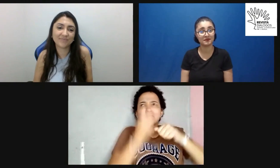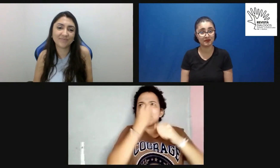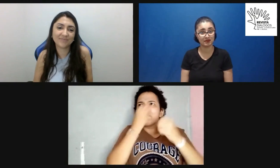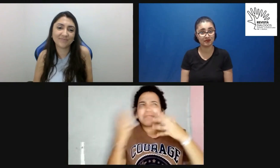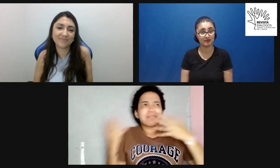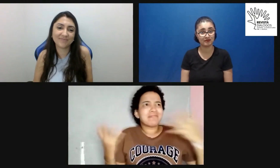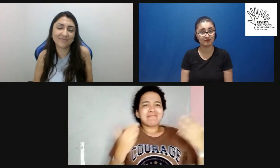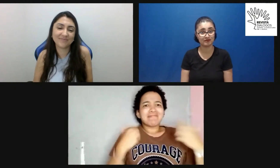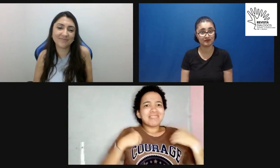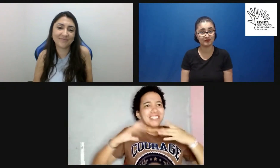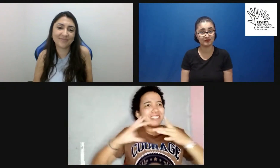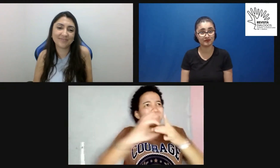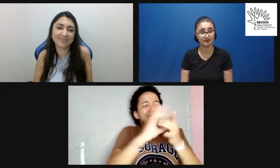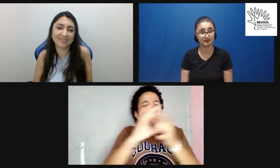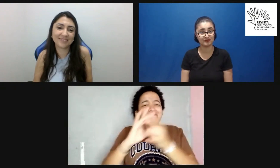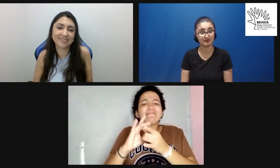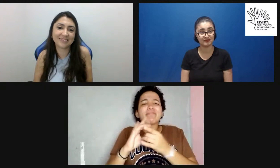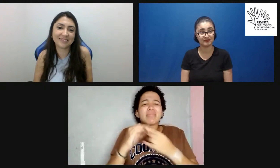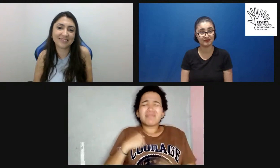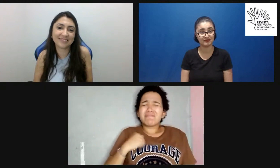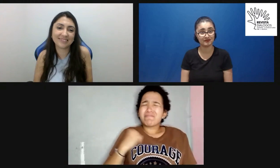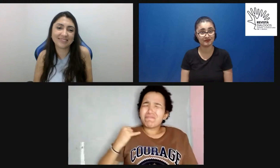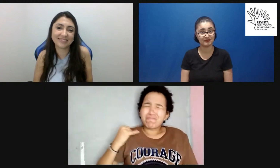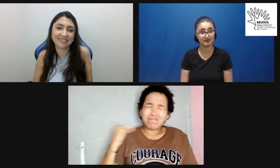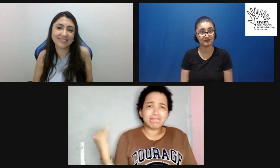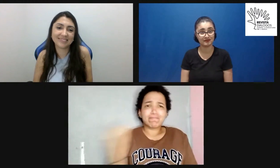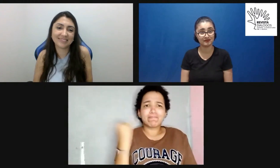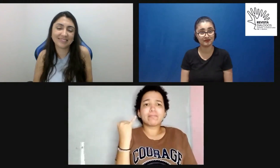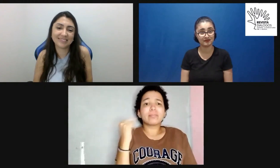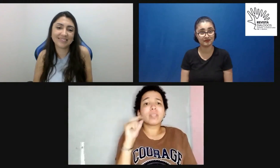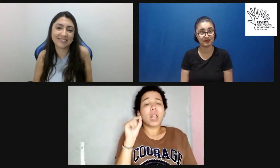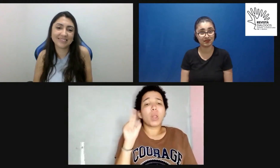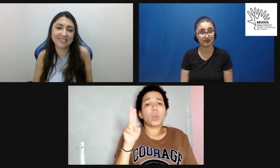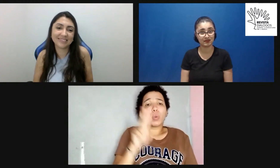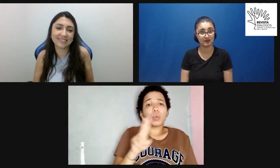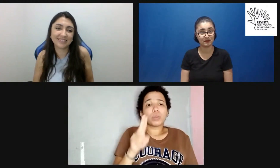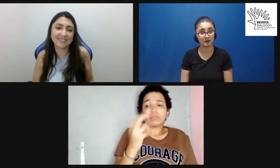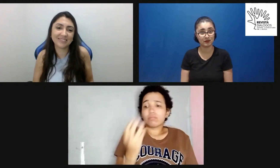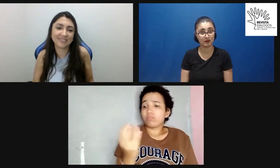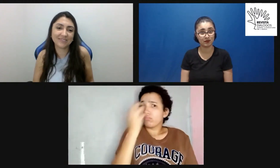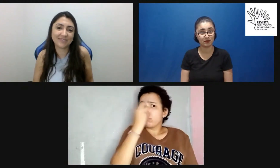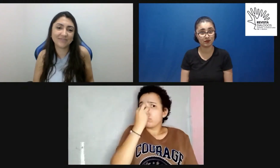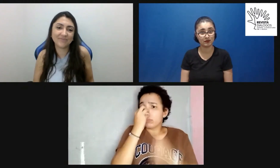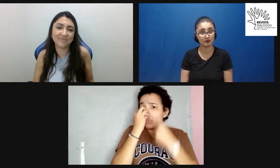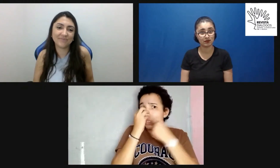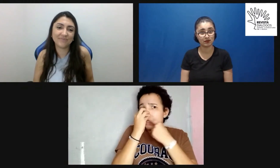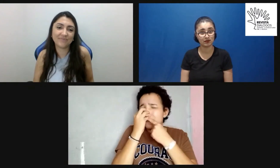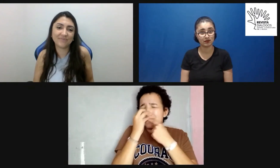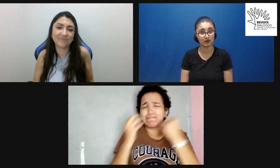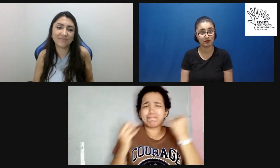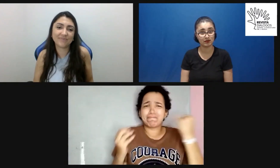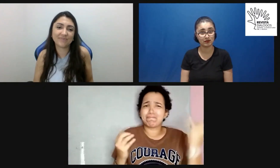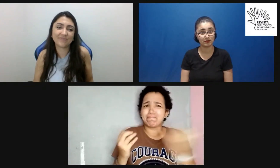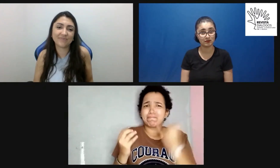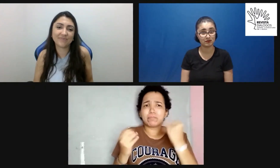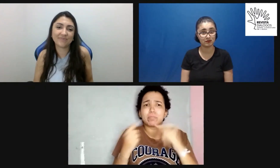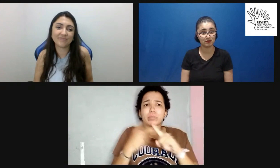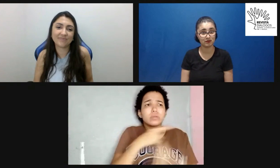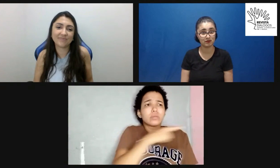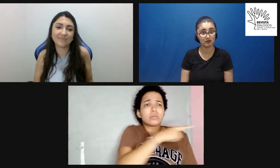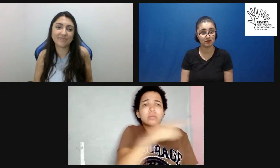disseminar essa arte para todos os estados, nos unirmos e levar pelo mundo. A atuação do palhaço é muito